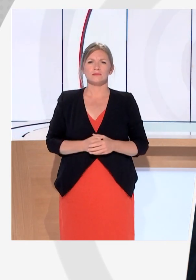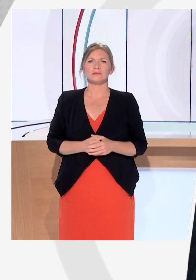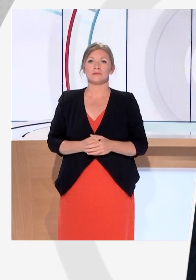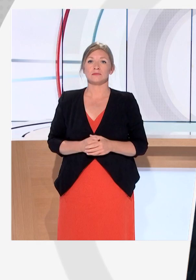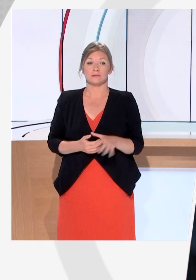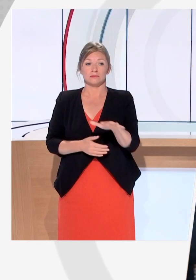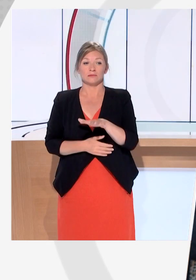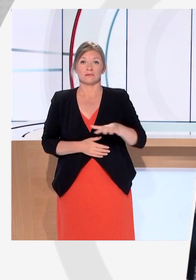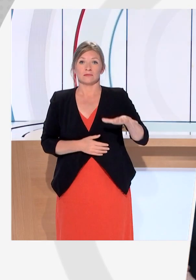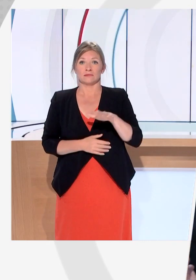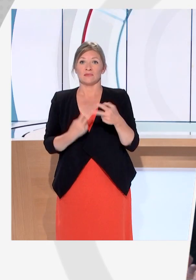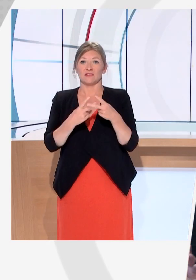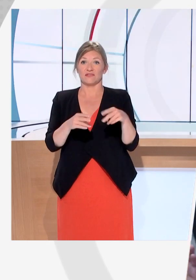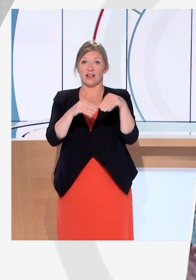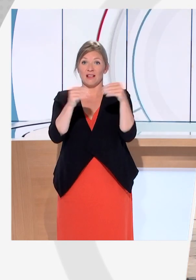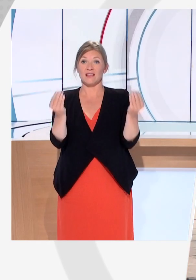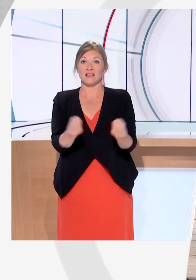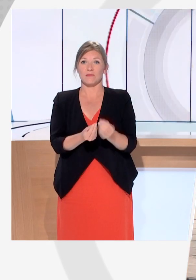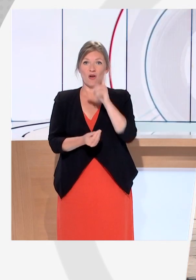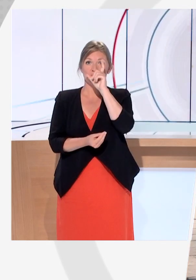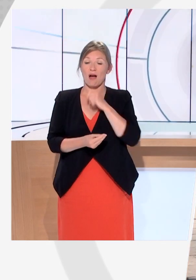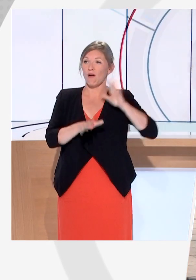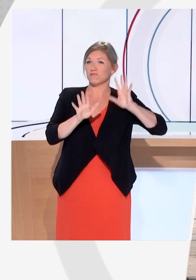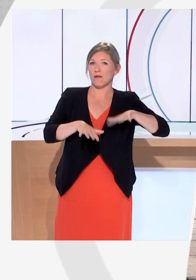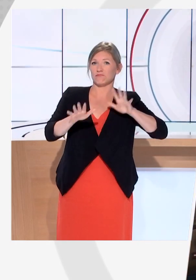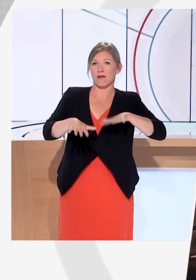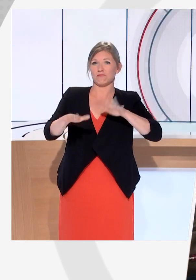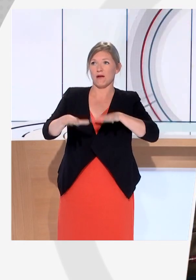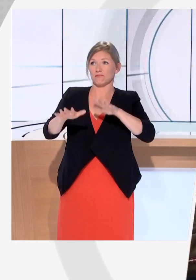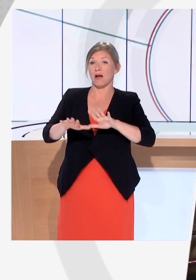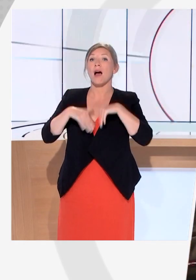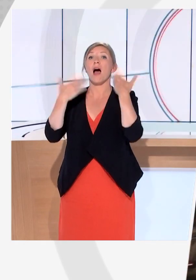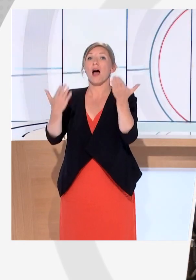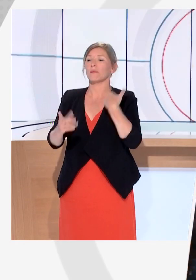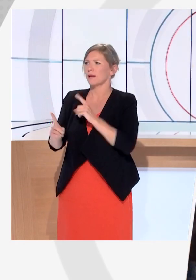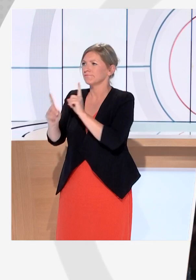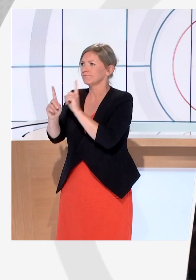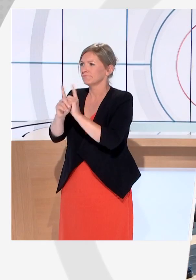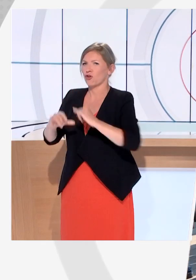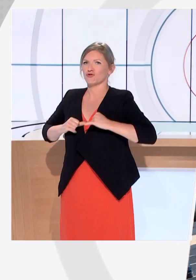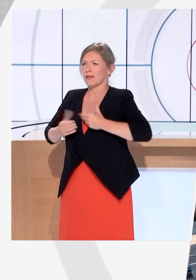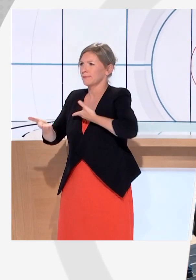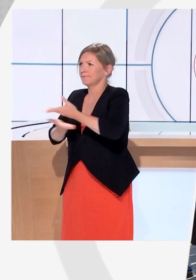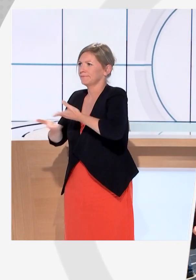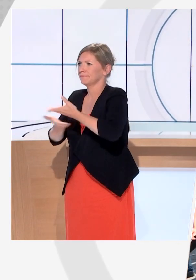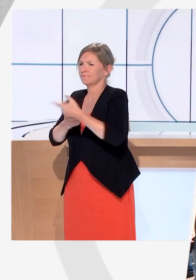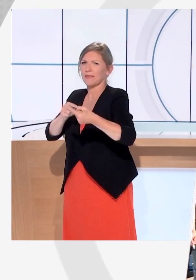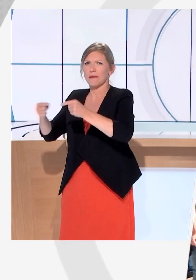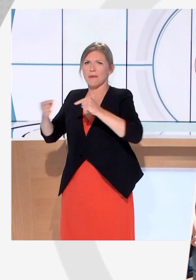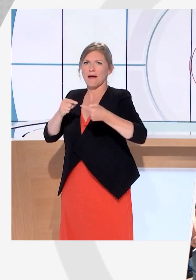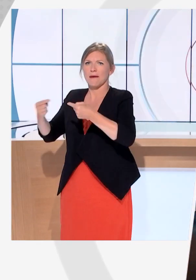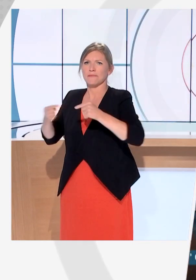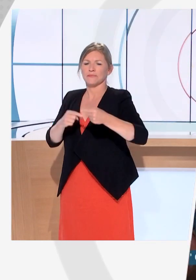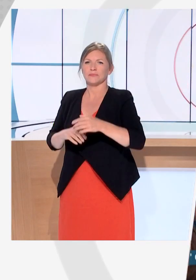Comme ici, lors de cette manifestation à Limoges. Certains parents tentent ensuite d'engager le dialogue avec des lycéens.